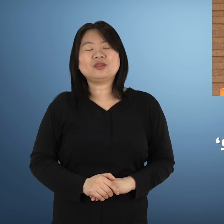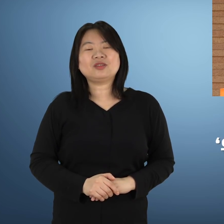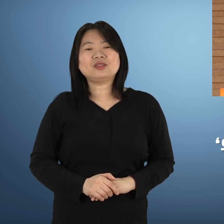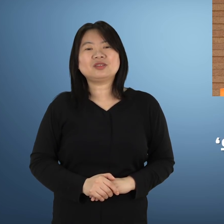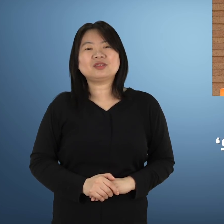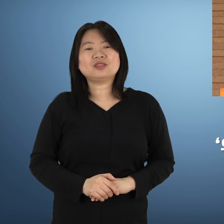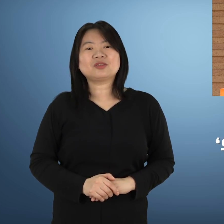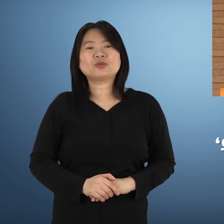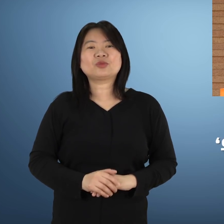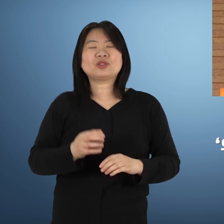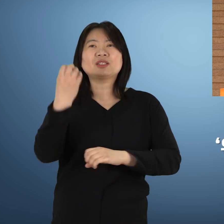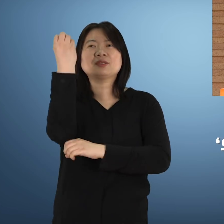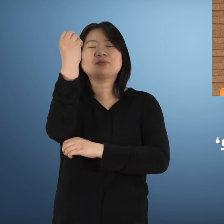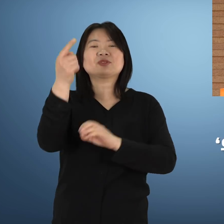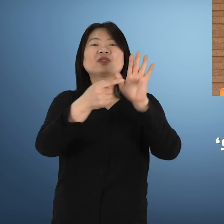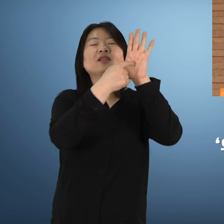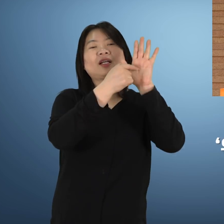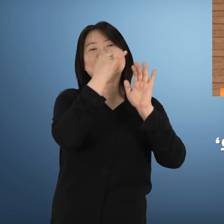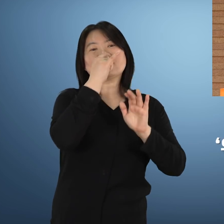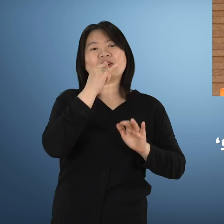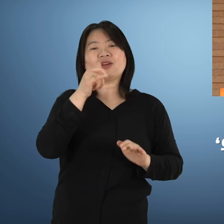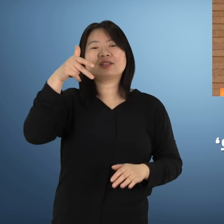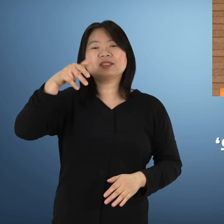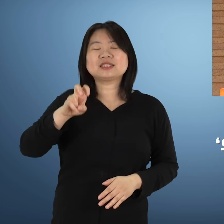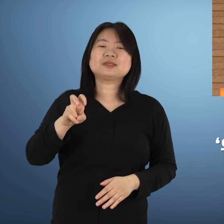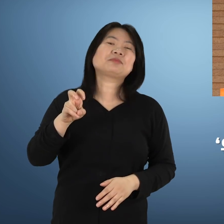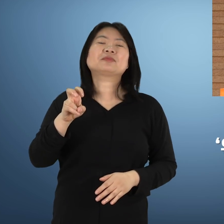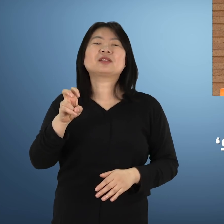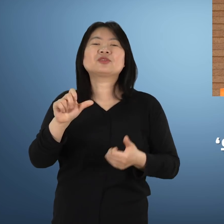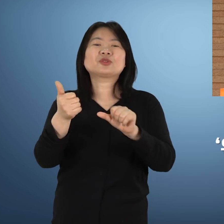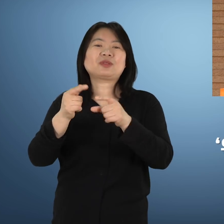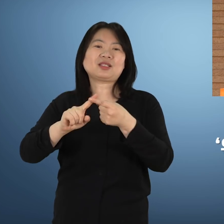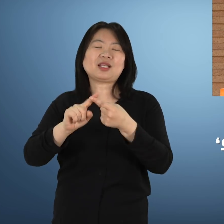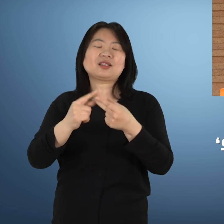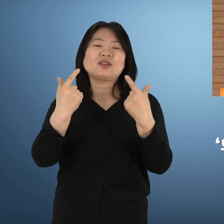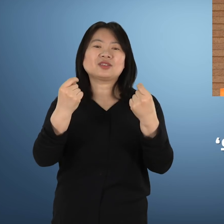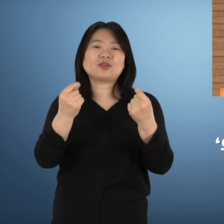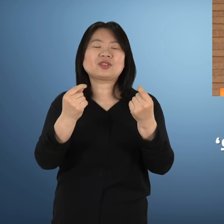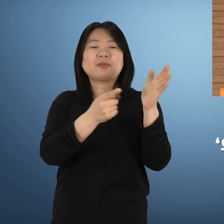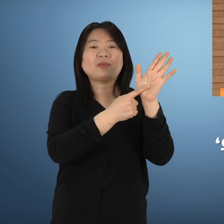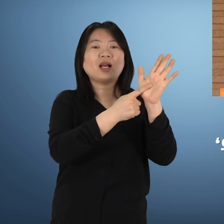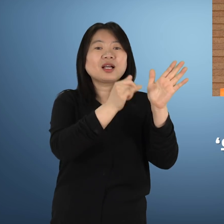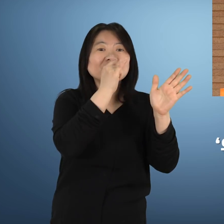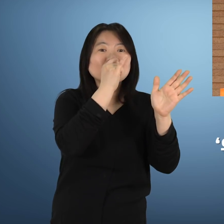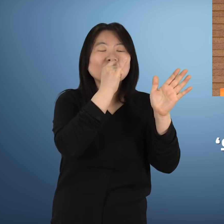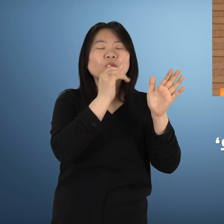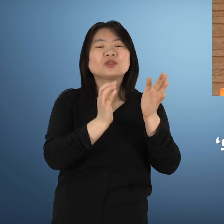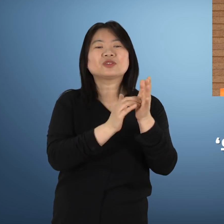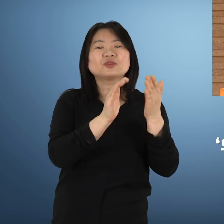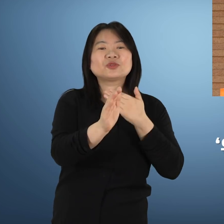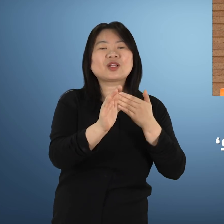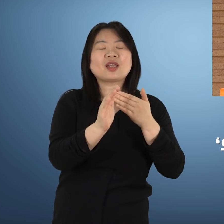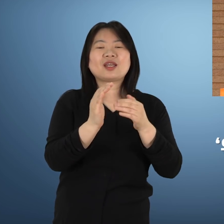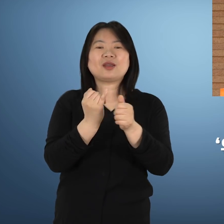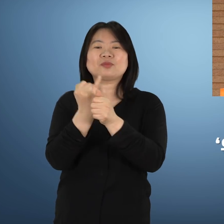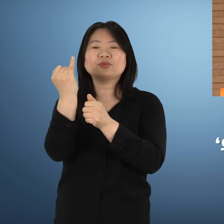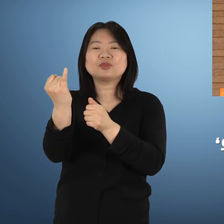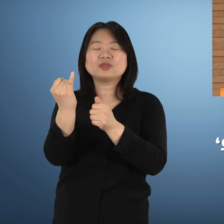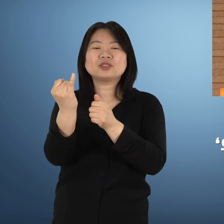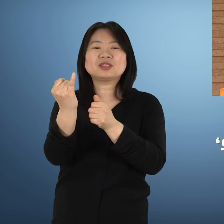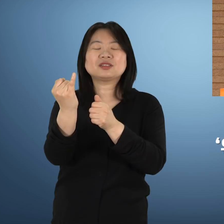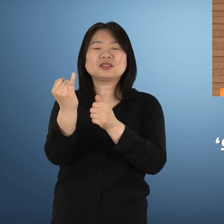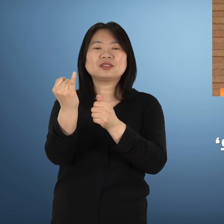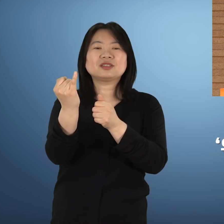그리고 미망인이 된 이 엘리자베스 짐 엘리엇을 기자들이 찾아와서 같은 이야기를